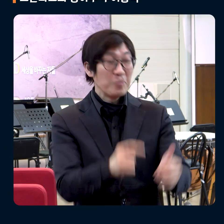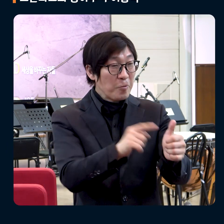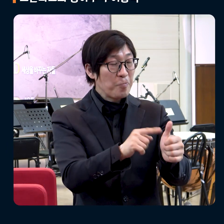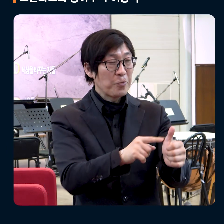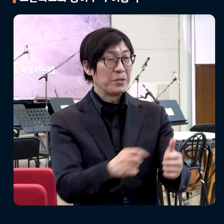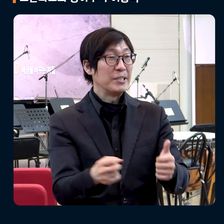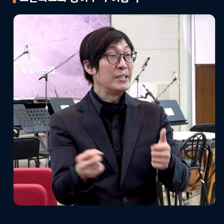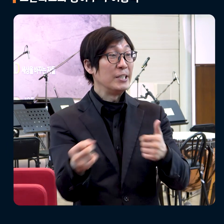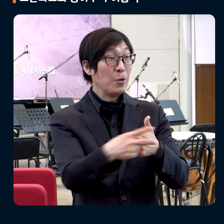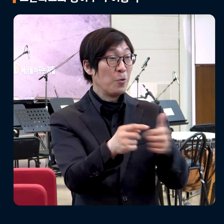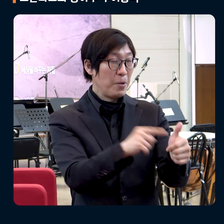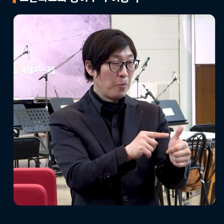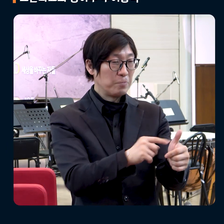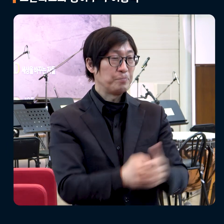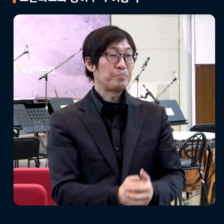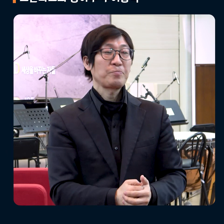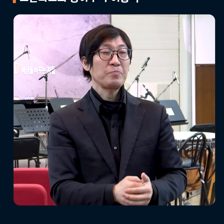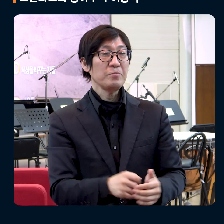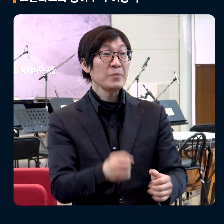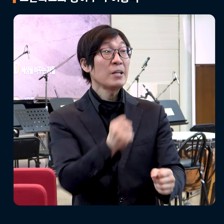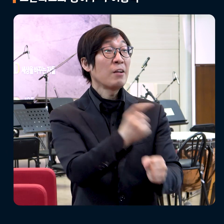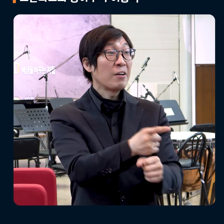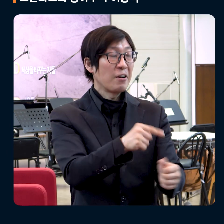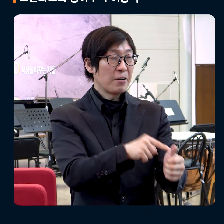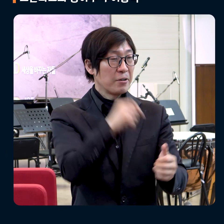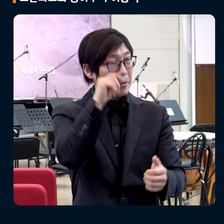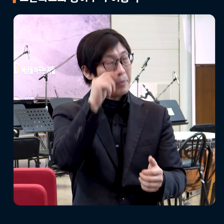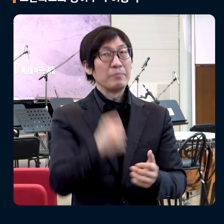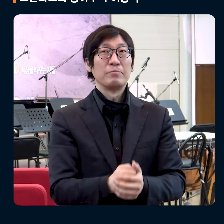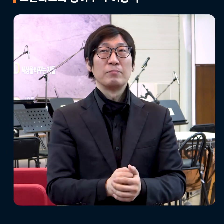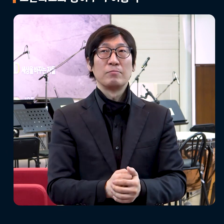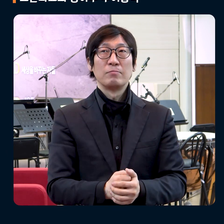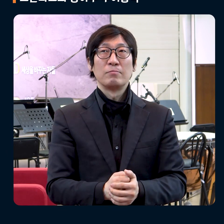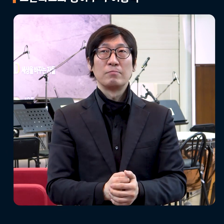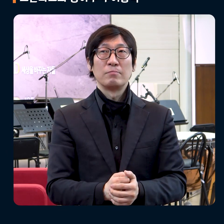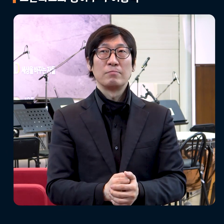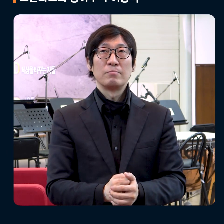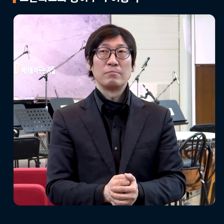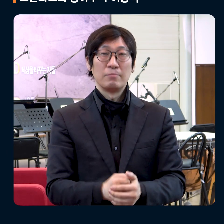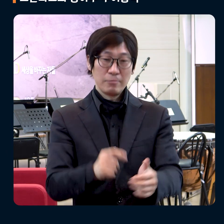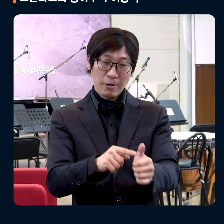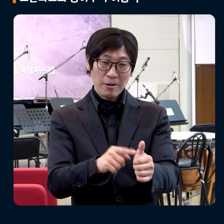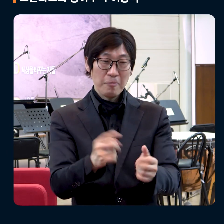니고데모가 또 성격상 살짝 끼었는데, 너도 갈릴리에서 왔어? 그랬더니